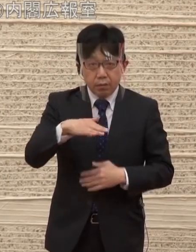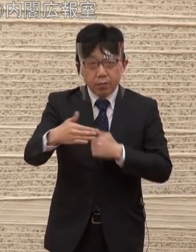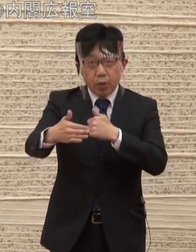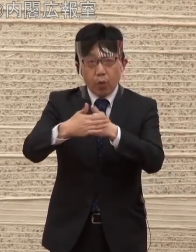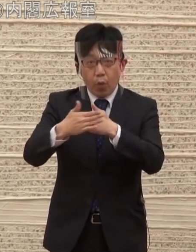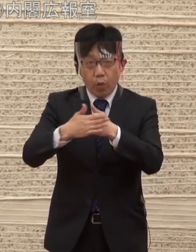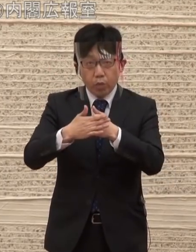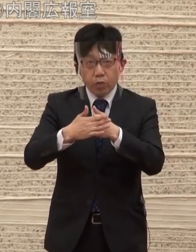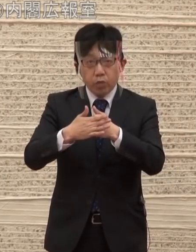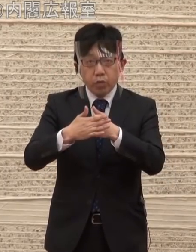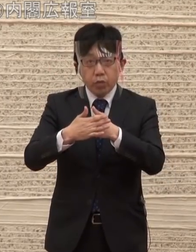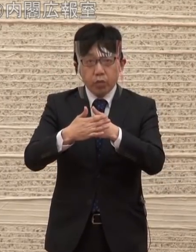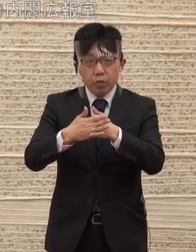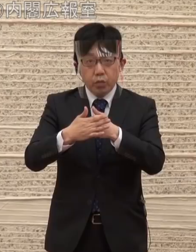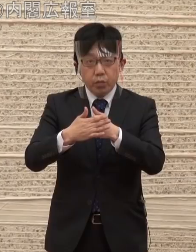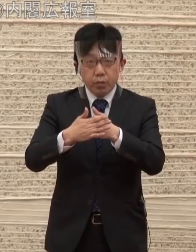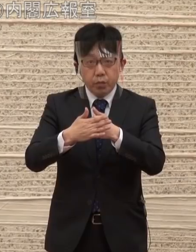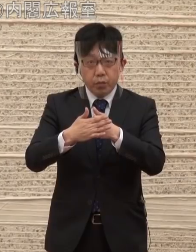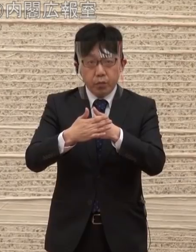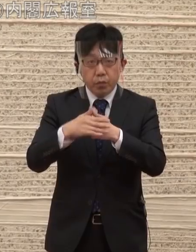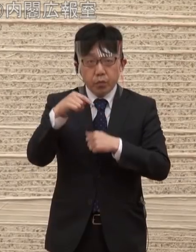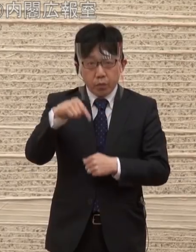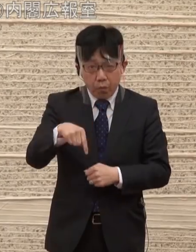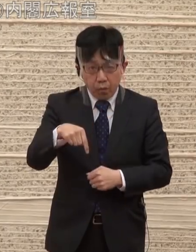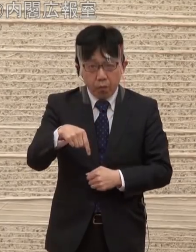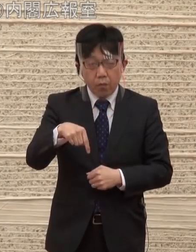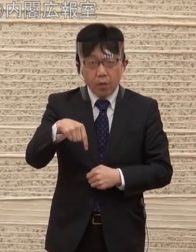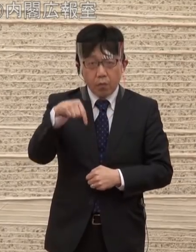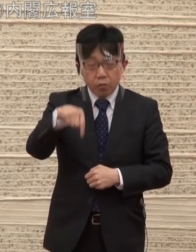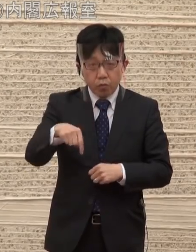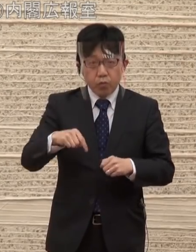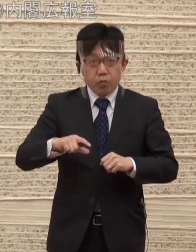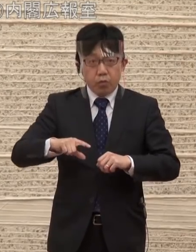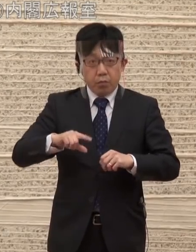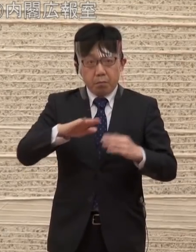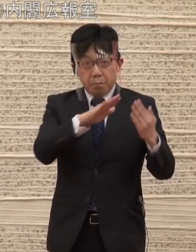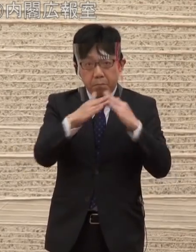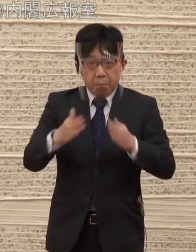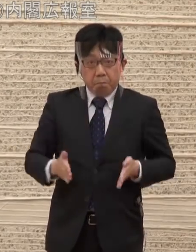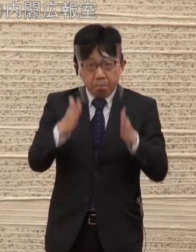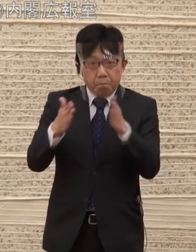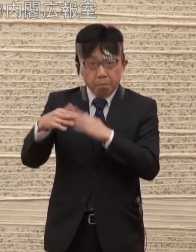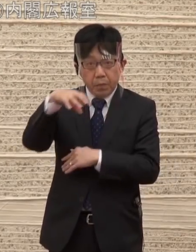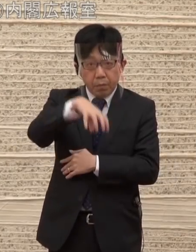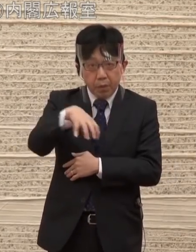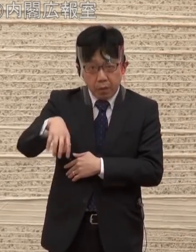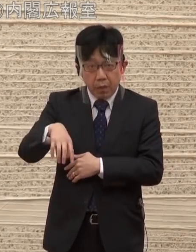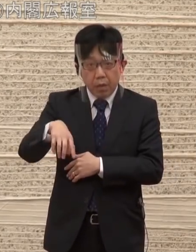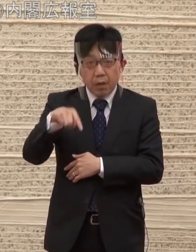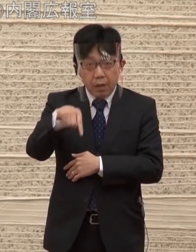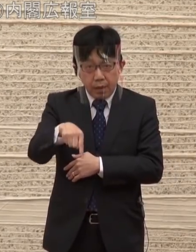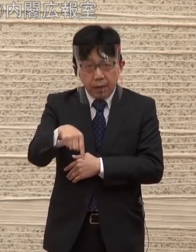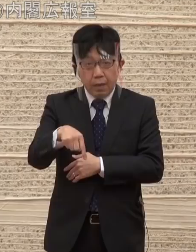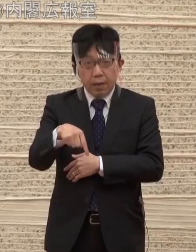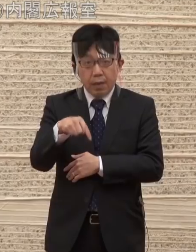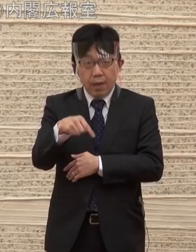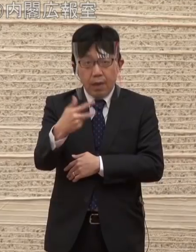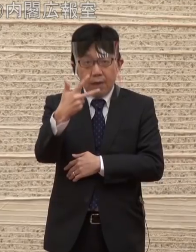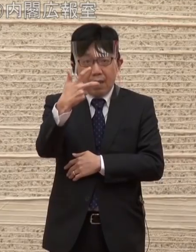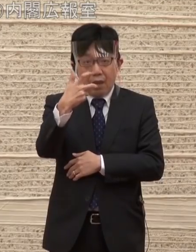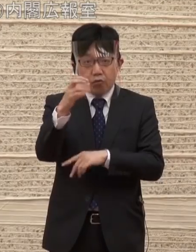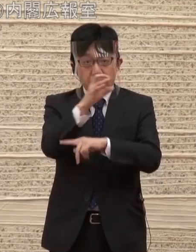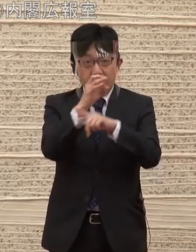て首都圏の主要路線においてはピーク時の時間帯の混雑が7割